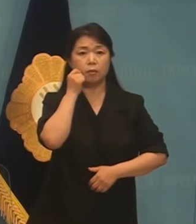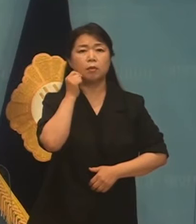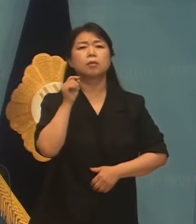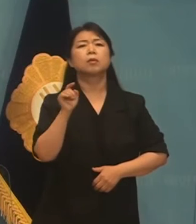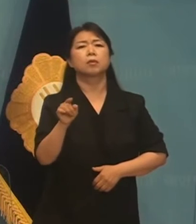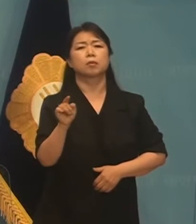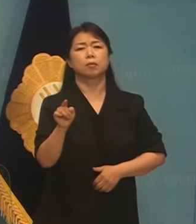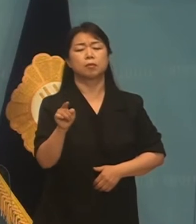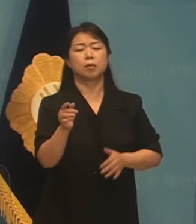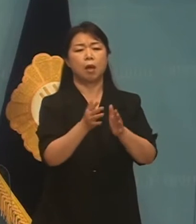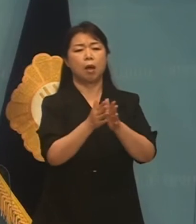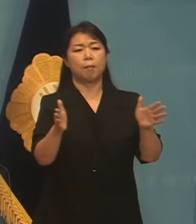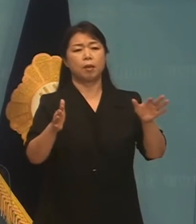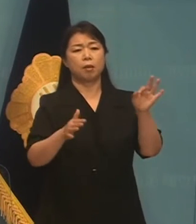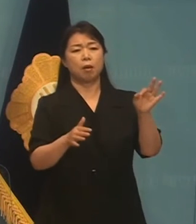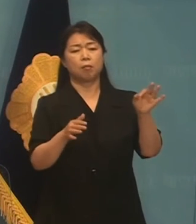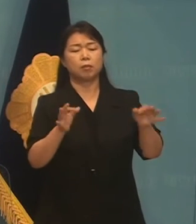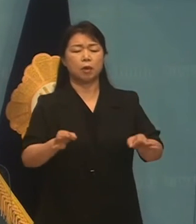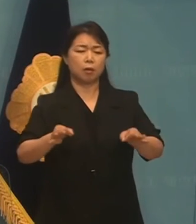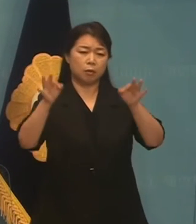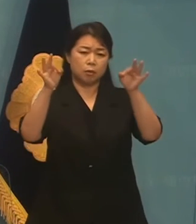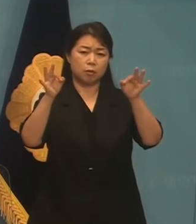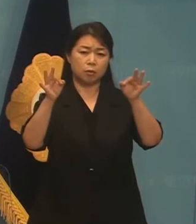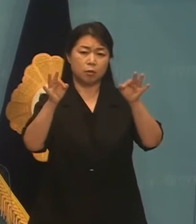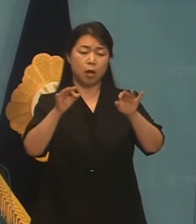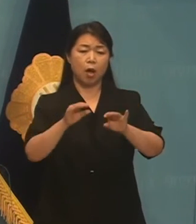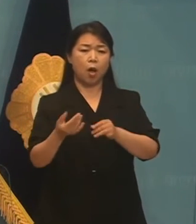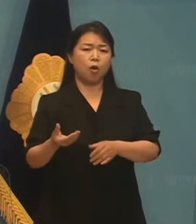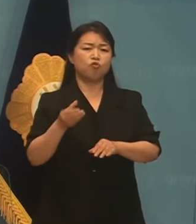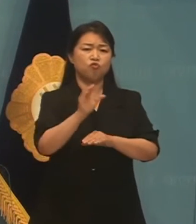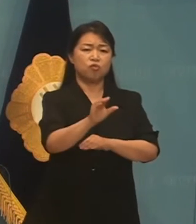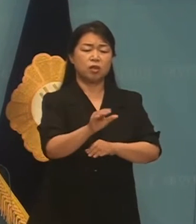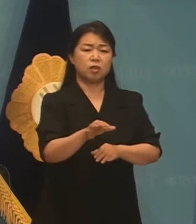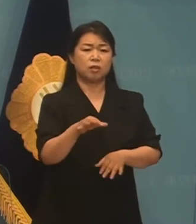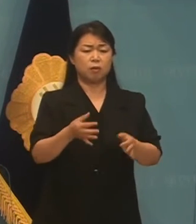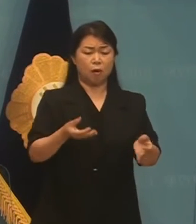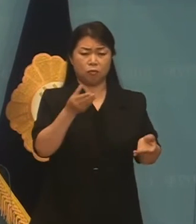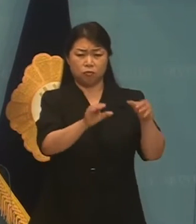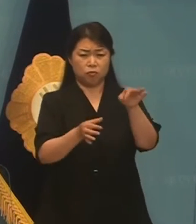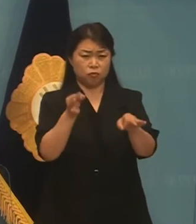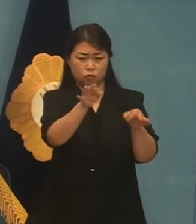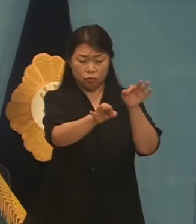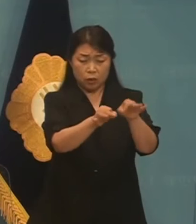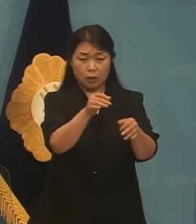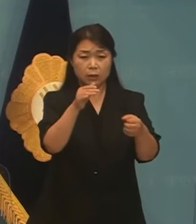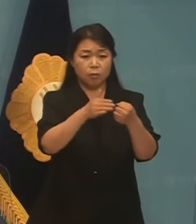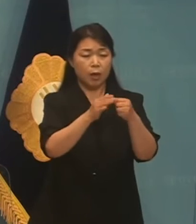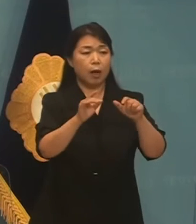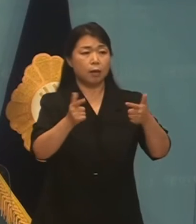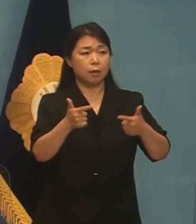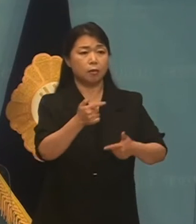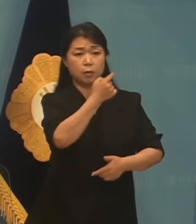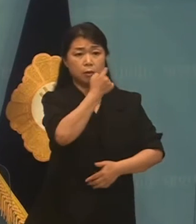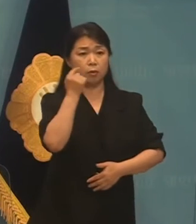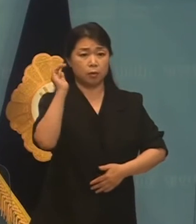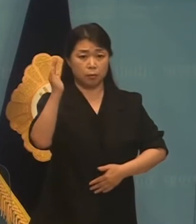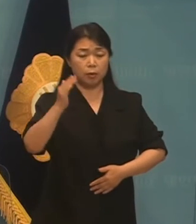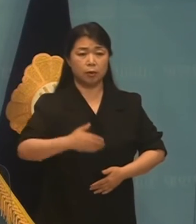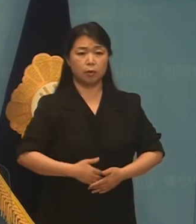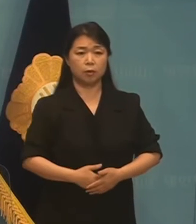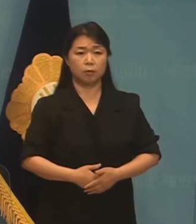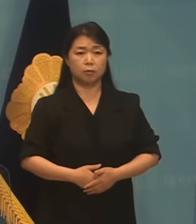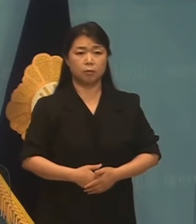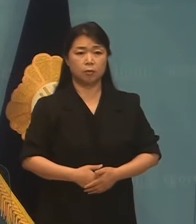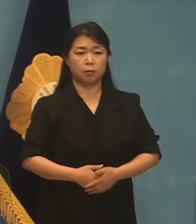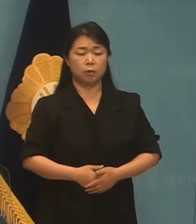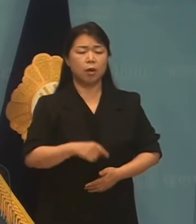이는 아파트값 상승이 투기꾼 때문이 아니라는 단정입니다. 물론 부동산